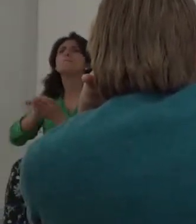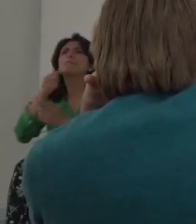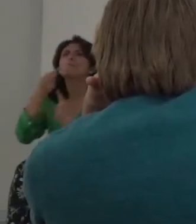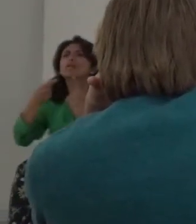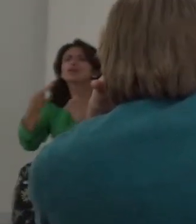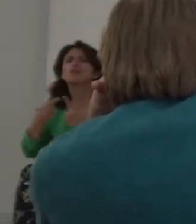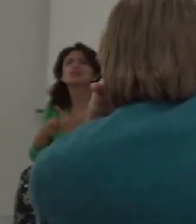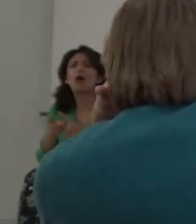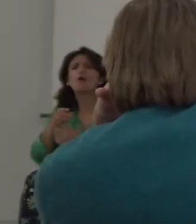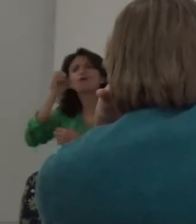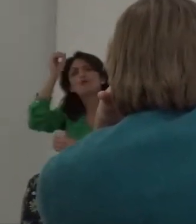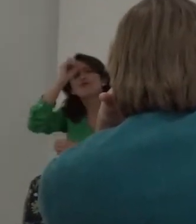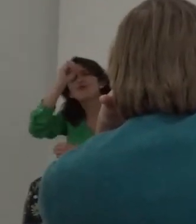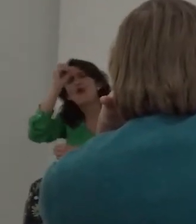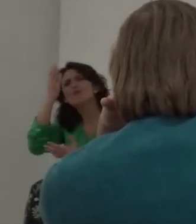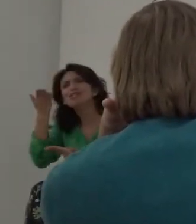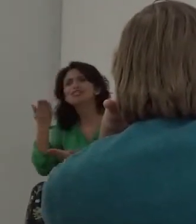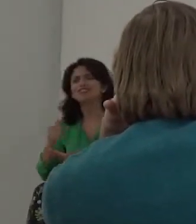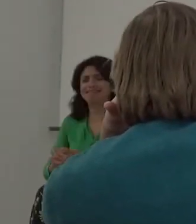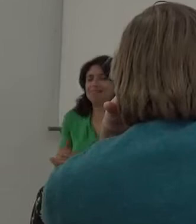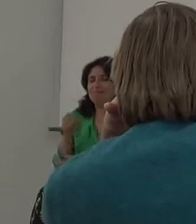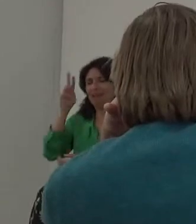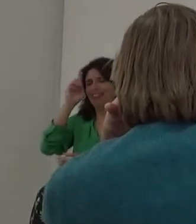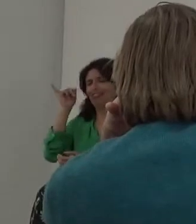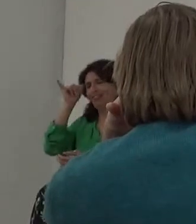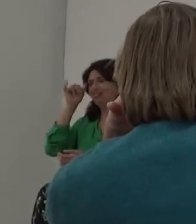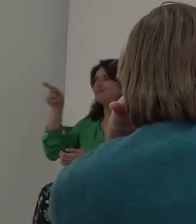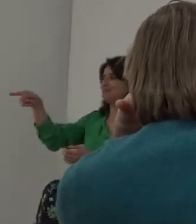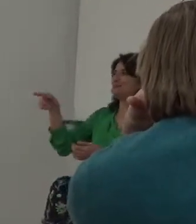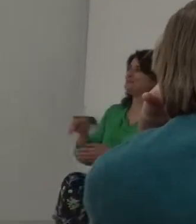Claro, como que aparece el componente imitativo